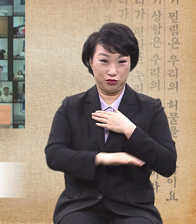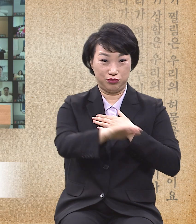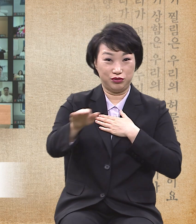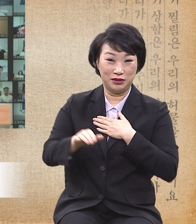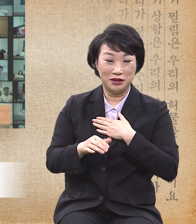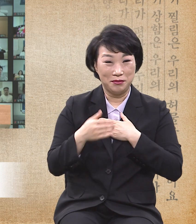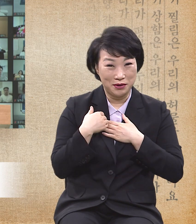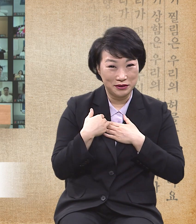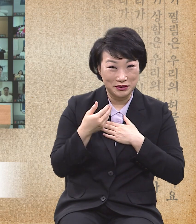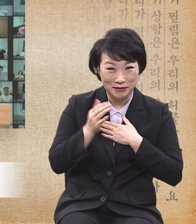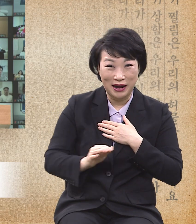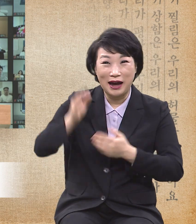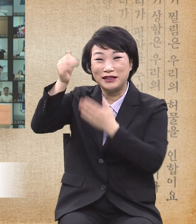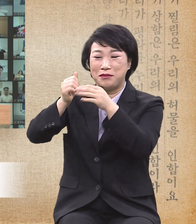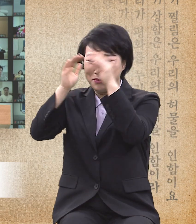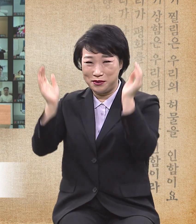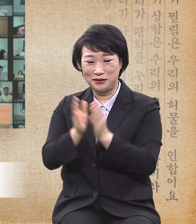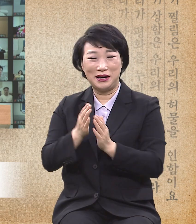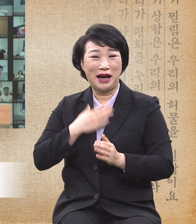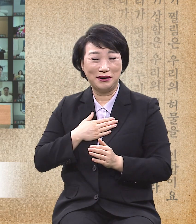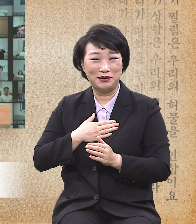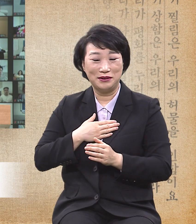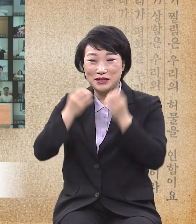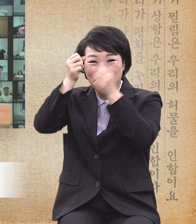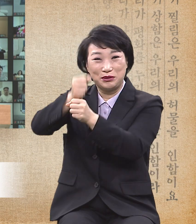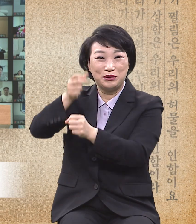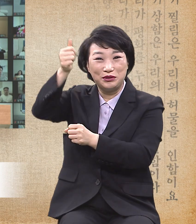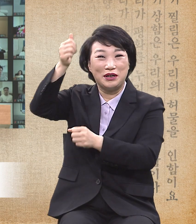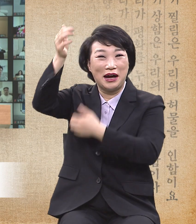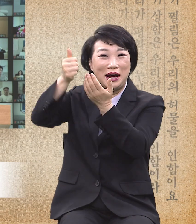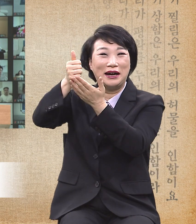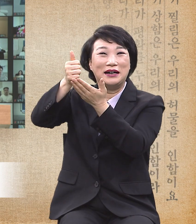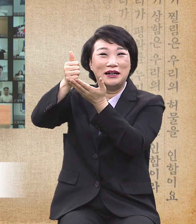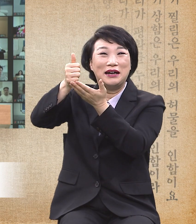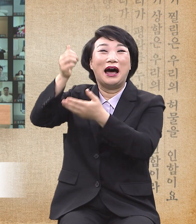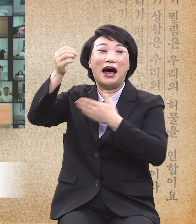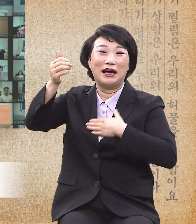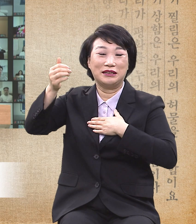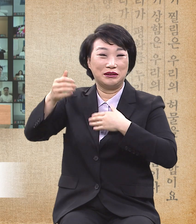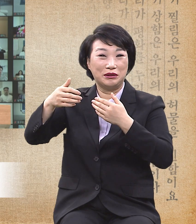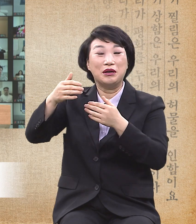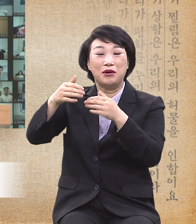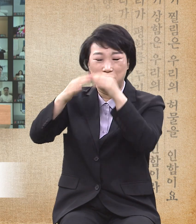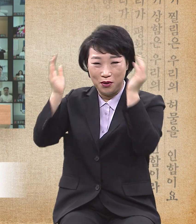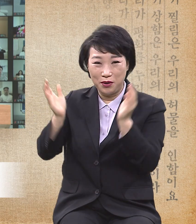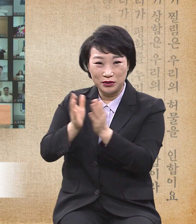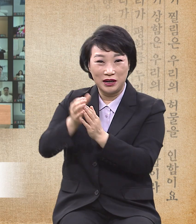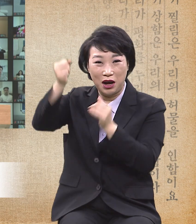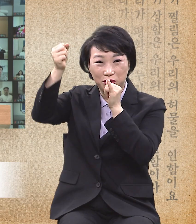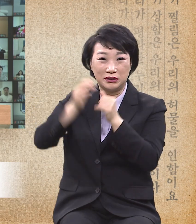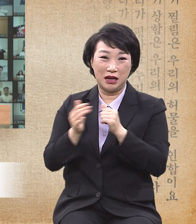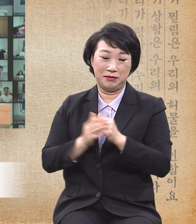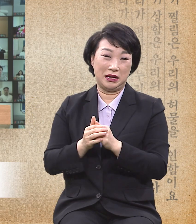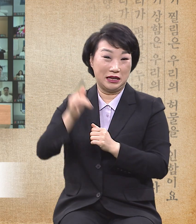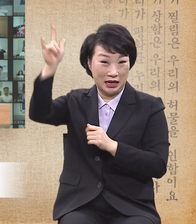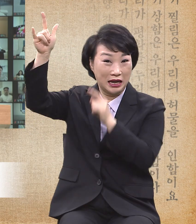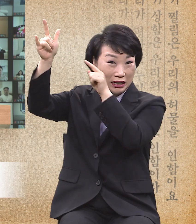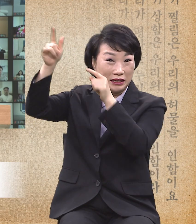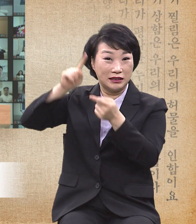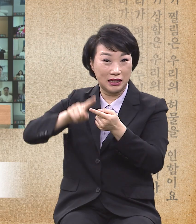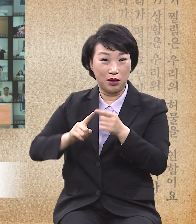우리는 모르는 하나님의 창조자는 아시는 그런 조건이기에 그런 역사를 이루신다는